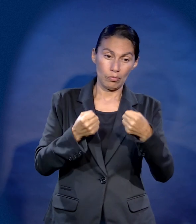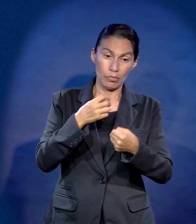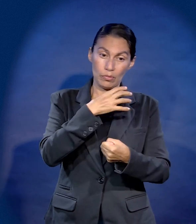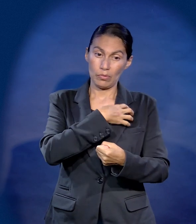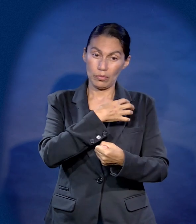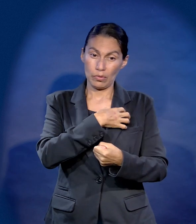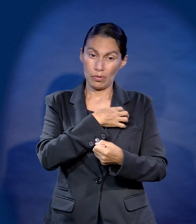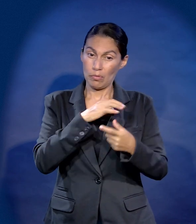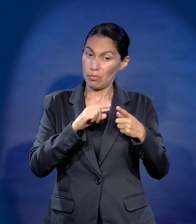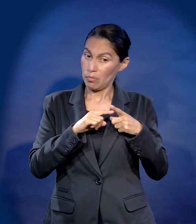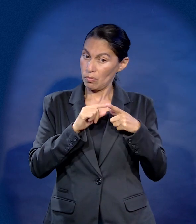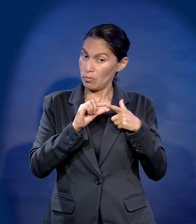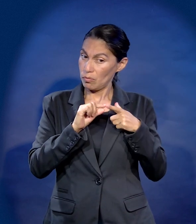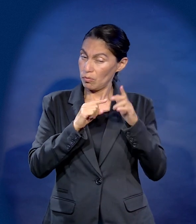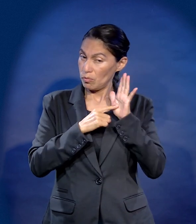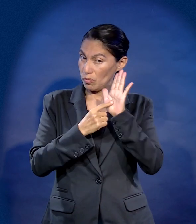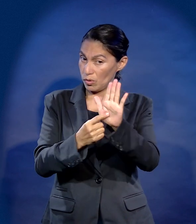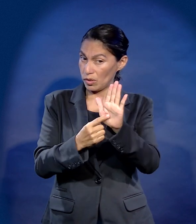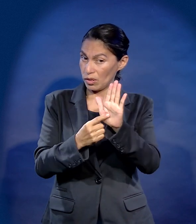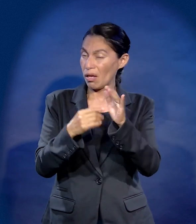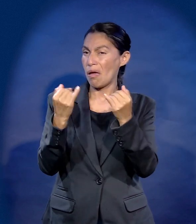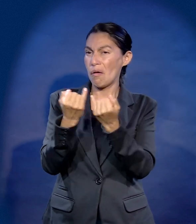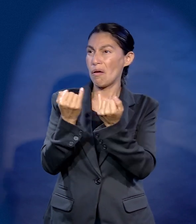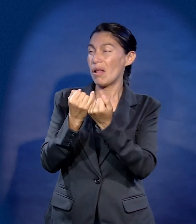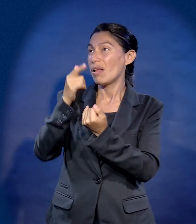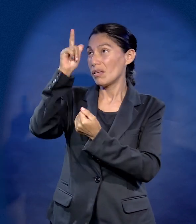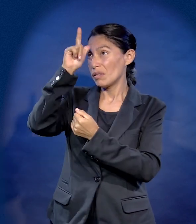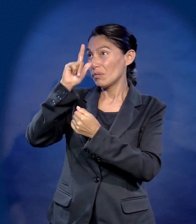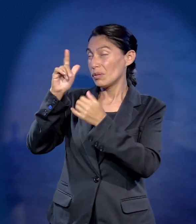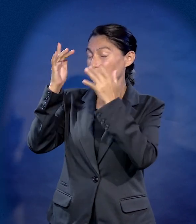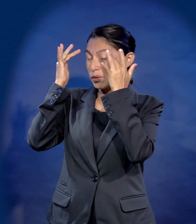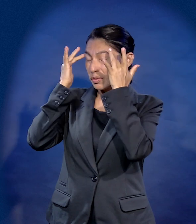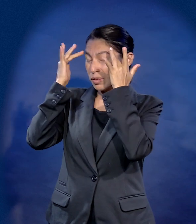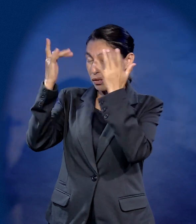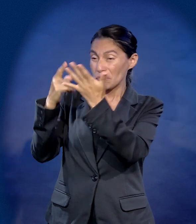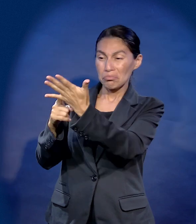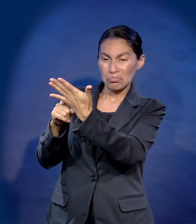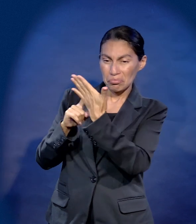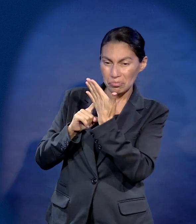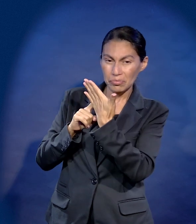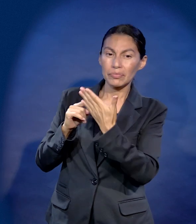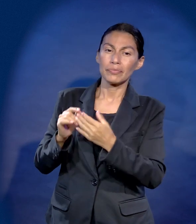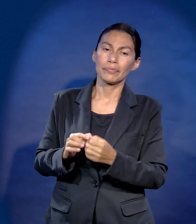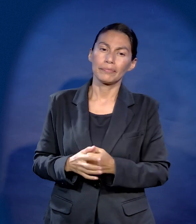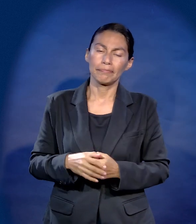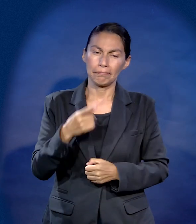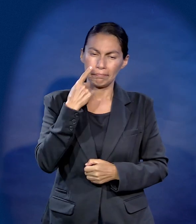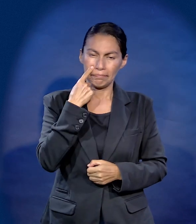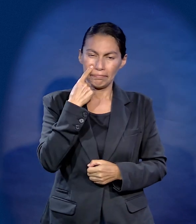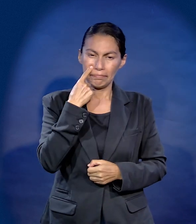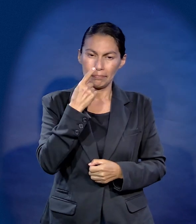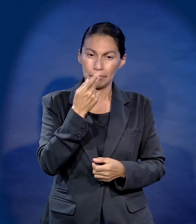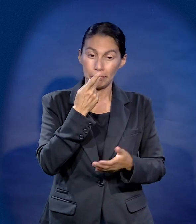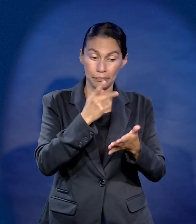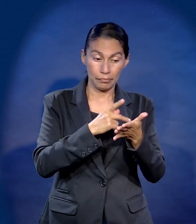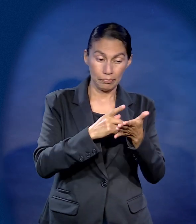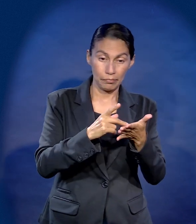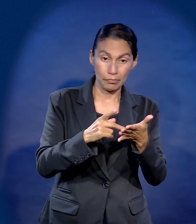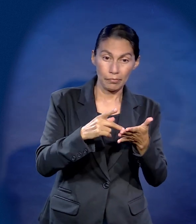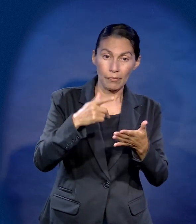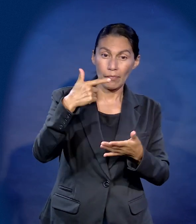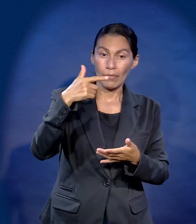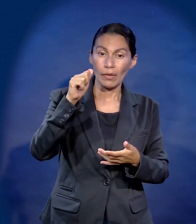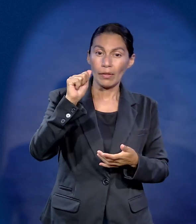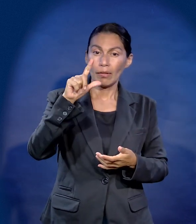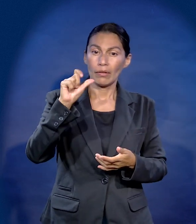el Espíritu Santo nos indica qué hacer. El piloto automático de un avión es como vivir en el Espíritu Santo. Miren lo que dice el apóstol